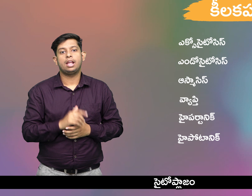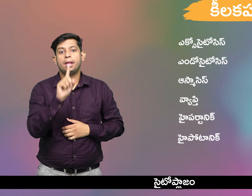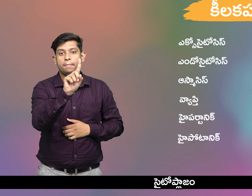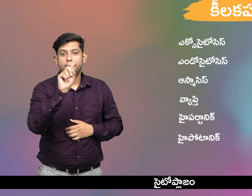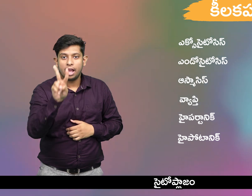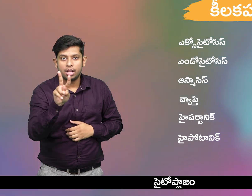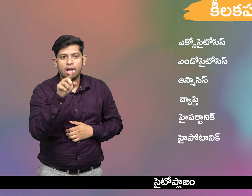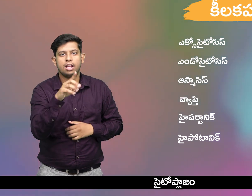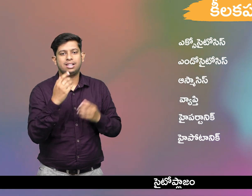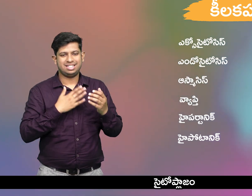సైటోప్లాజం.